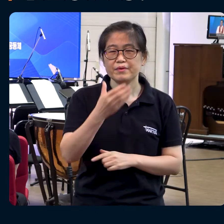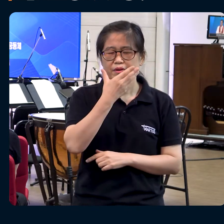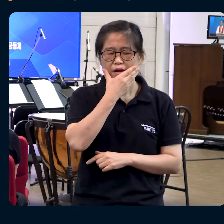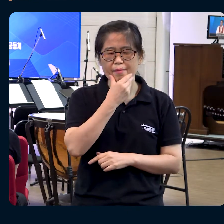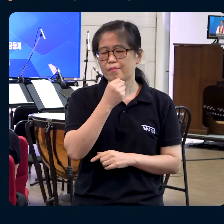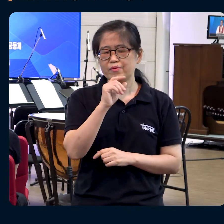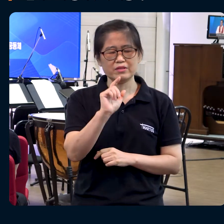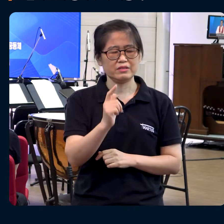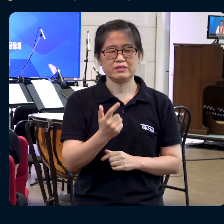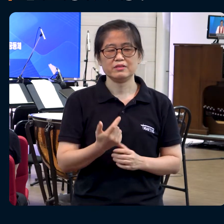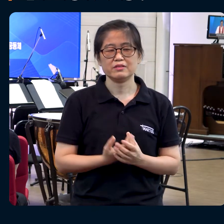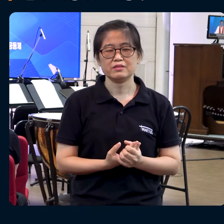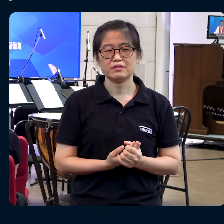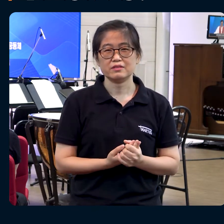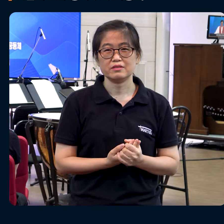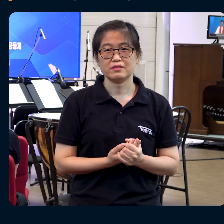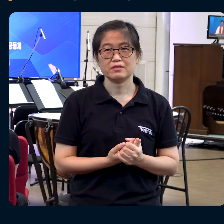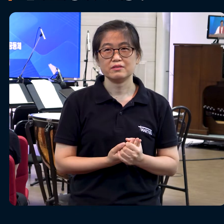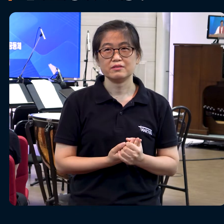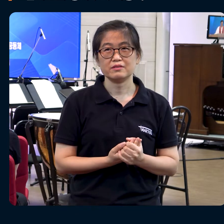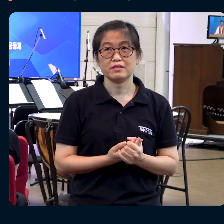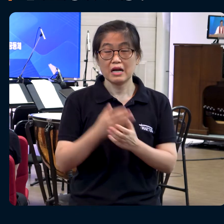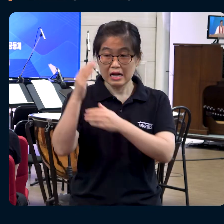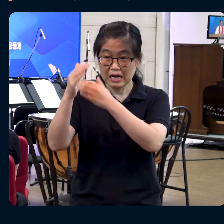거예요. 행복하지 않다.